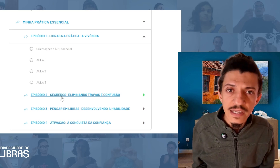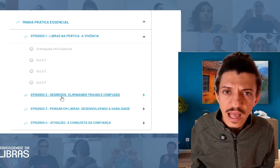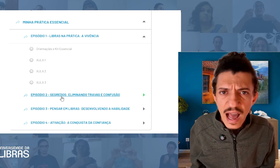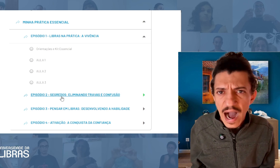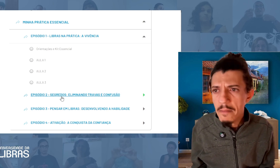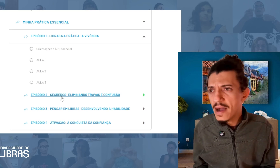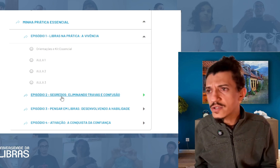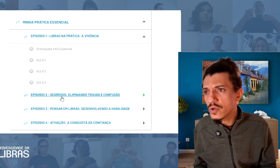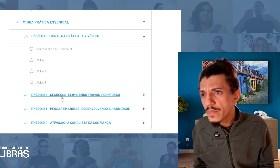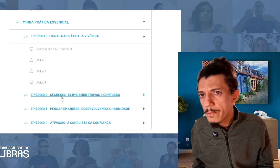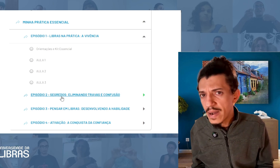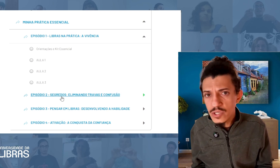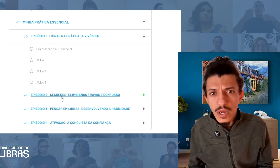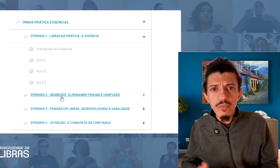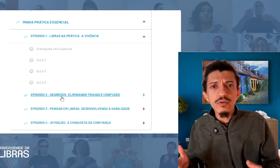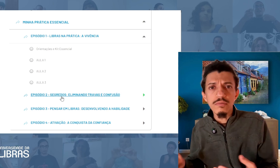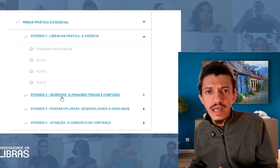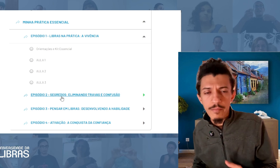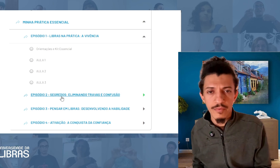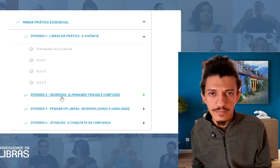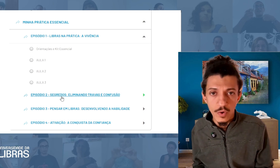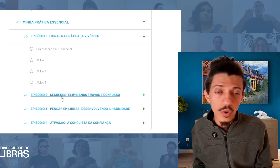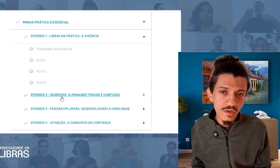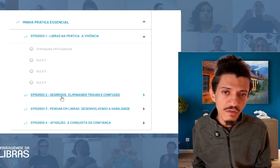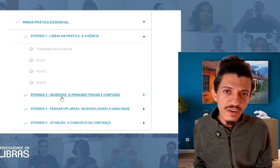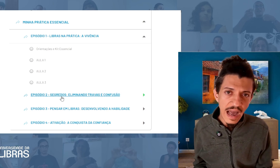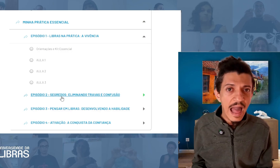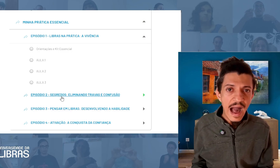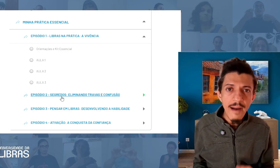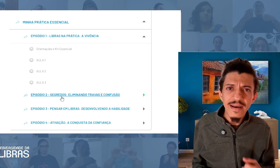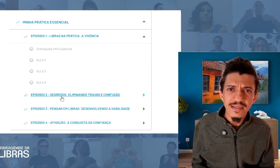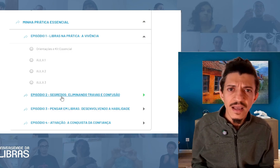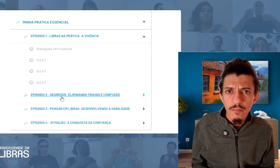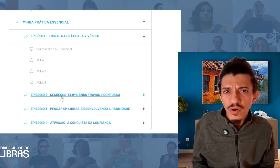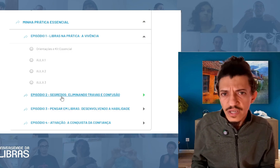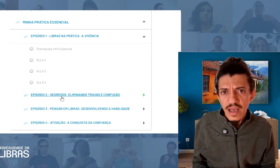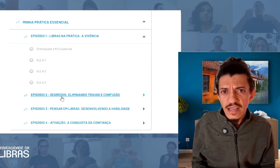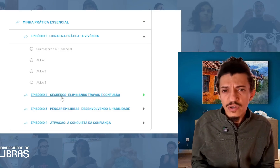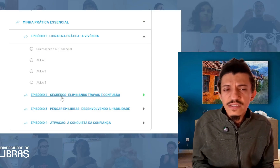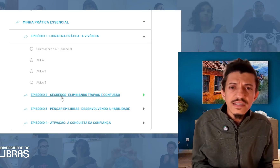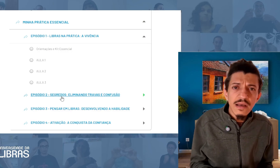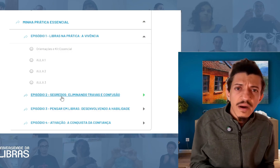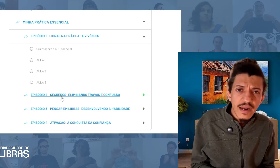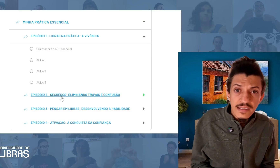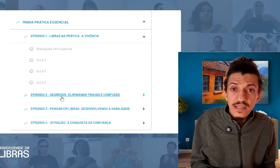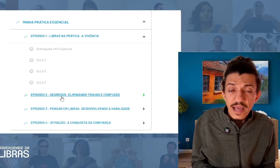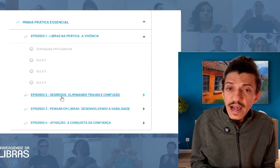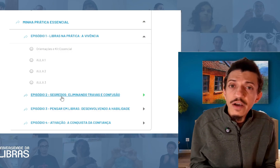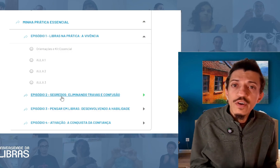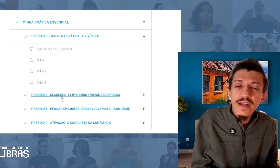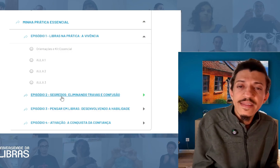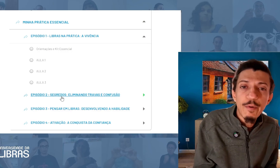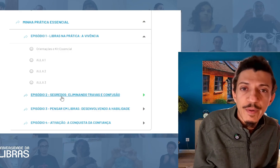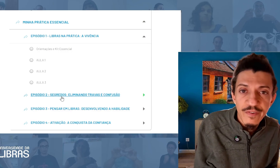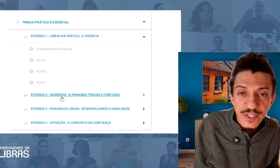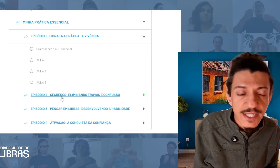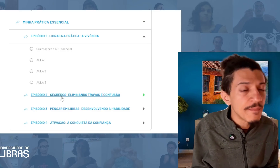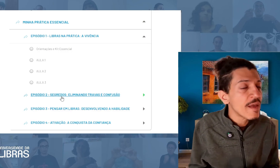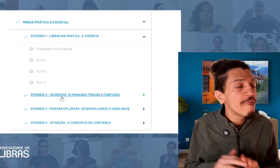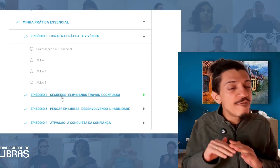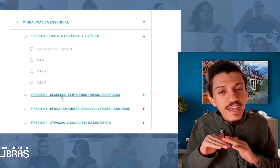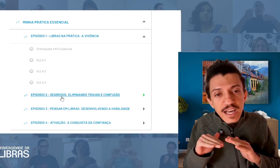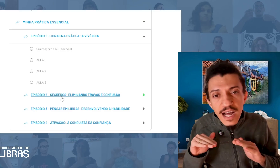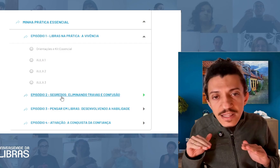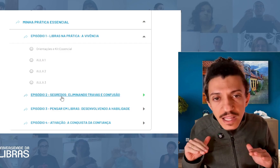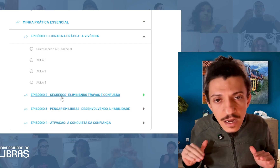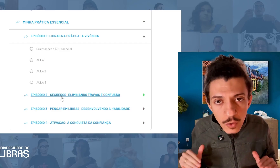ficar assim, Madison, mas isso é muito tempo. Outros vão ficar, mas, poxa, é só 6 semanas, será que eu vou ter tempo para fazer isso?